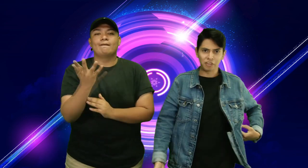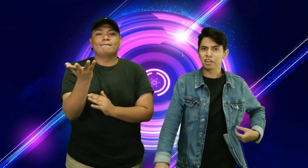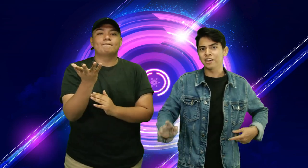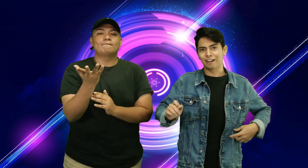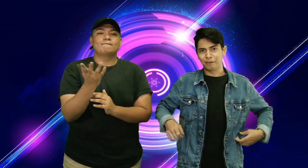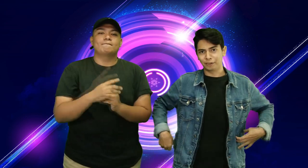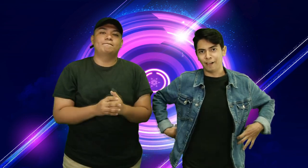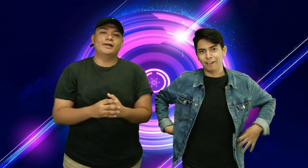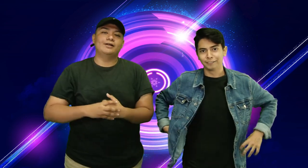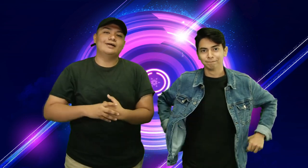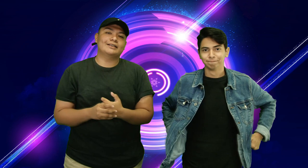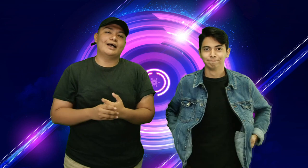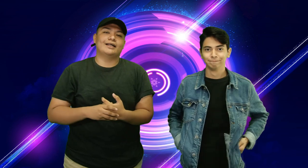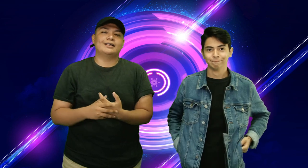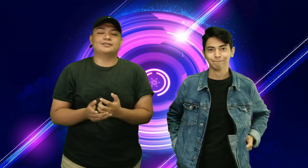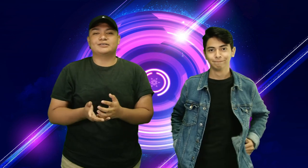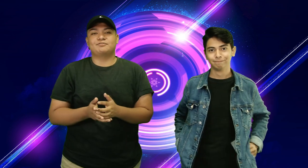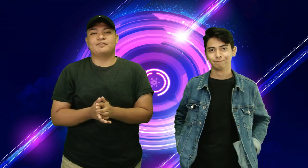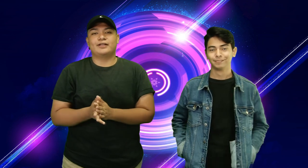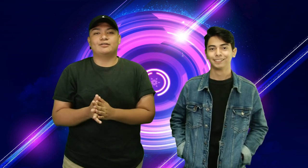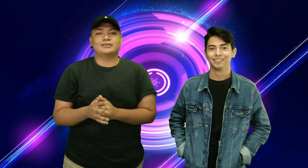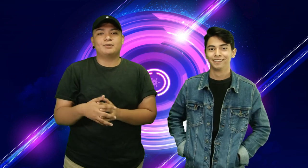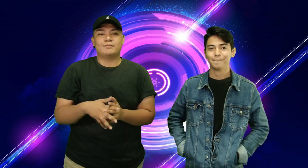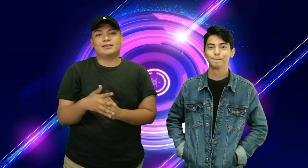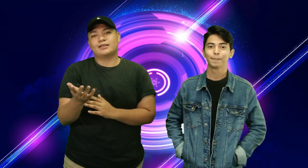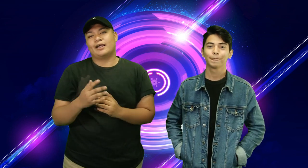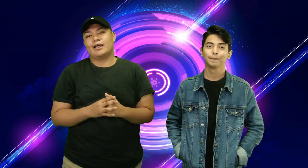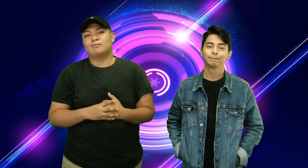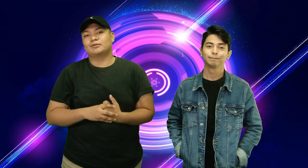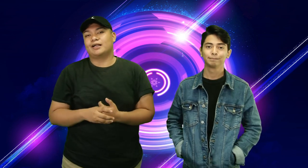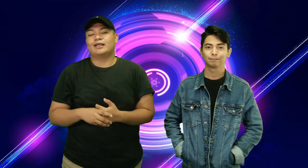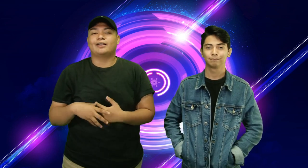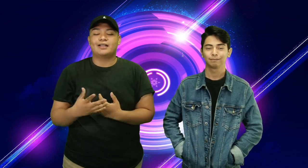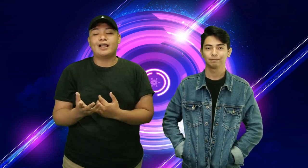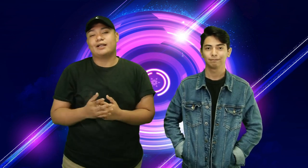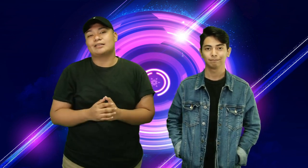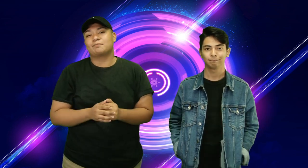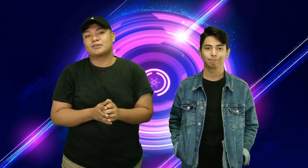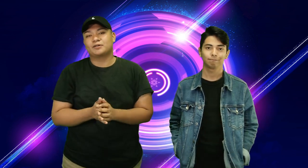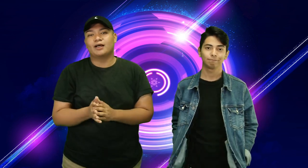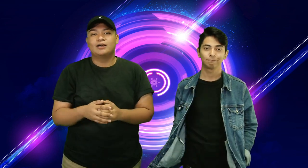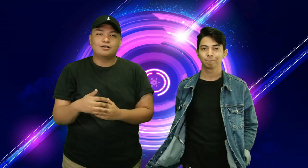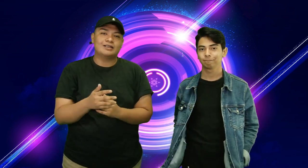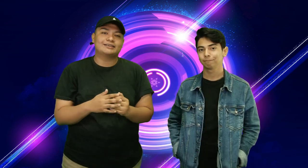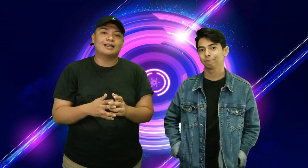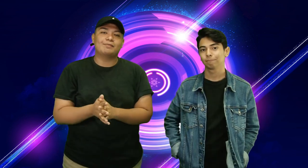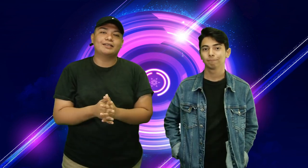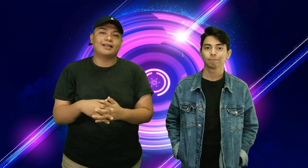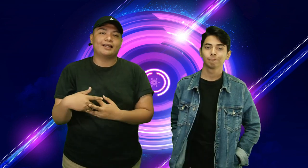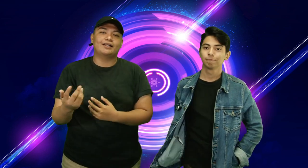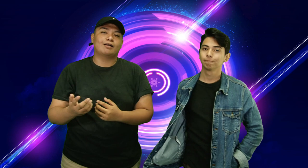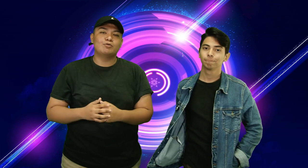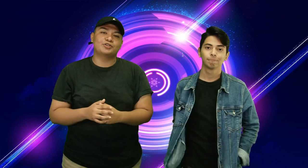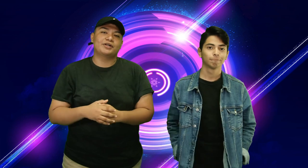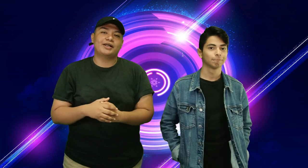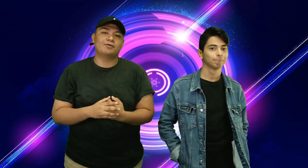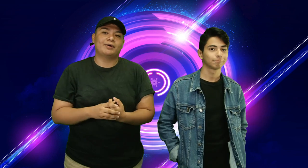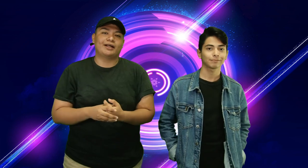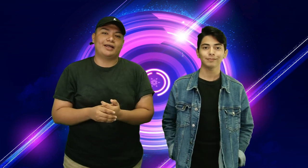pero la verdad que el 14 de febrero simplemente tenéis que demostrar que en realidad cree a esa persona no necesariamente tienes que ganar mucho dinero para que